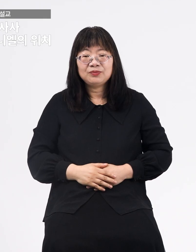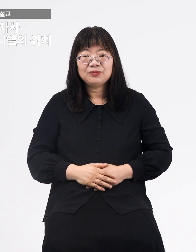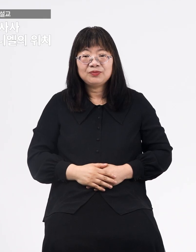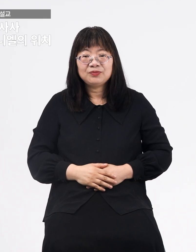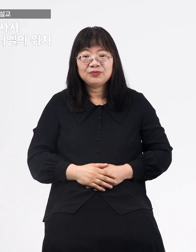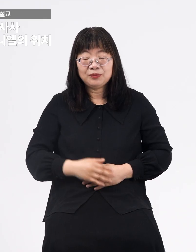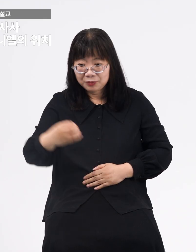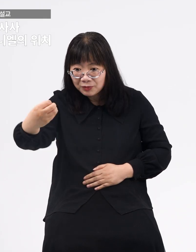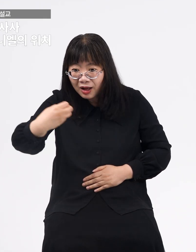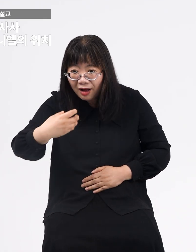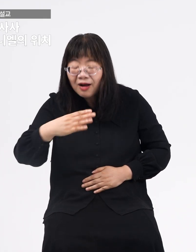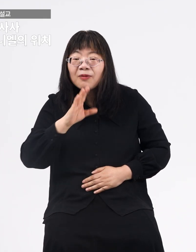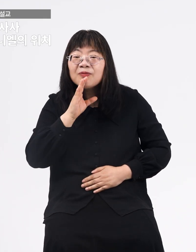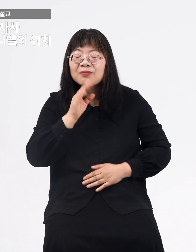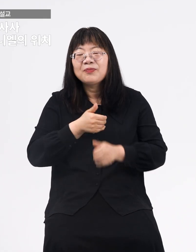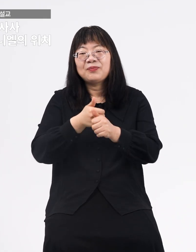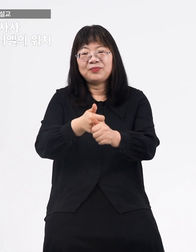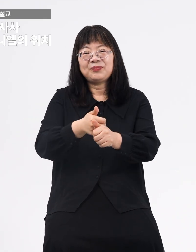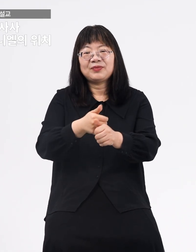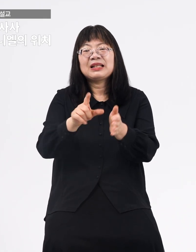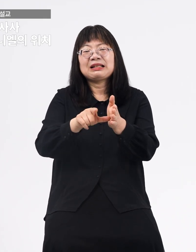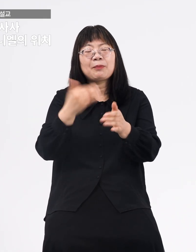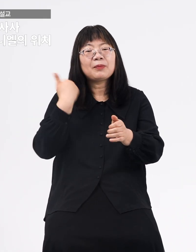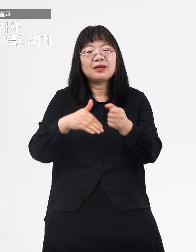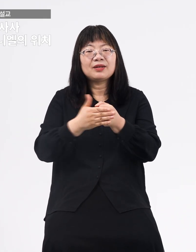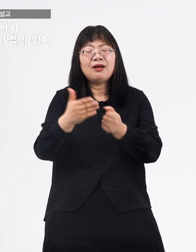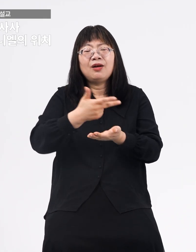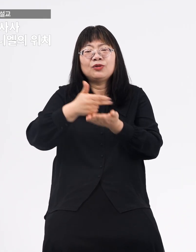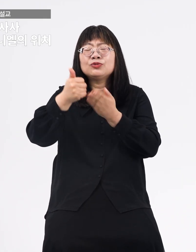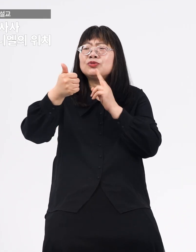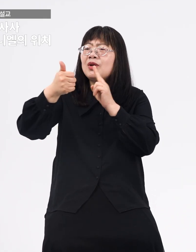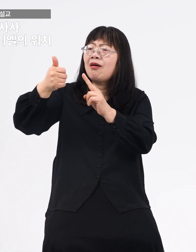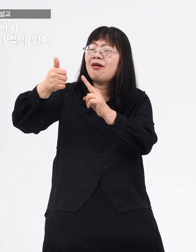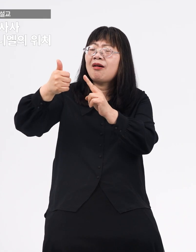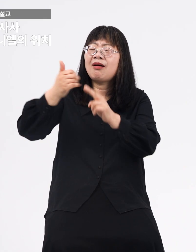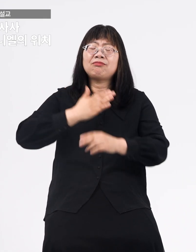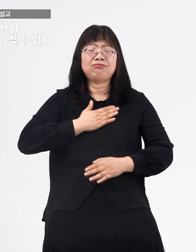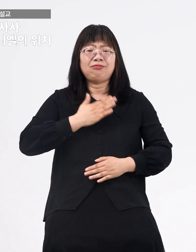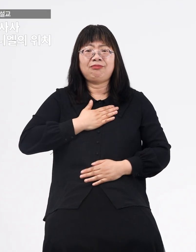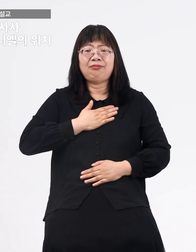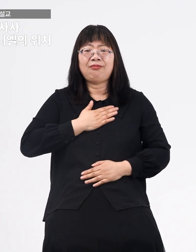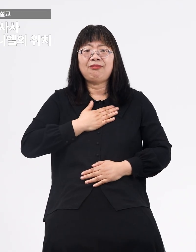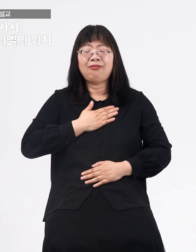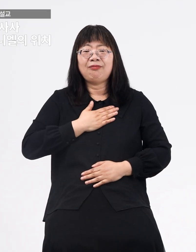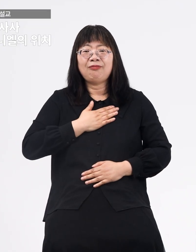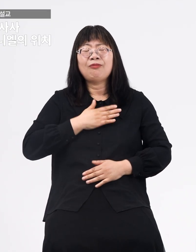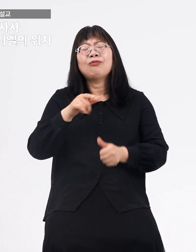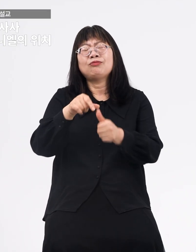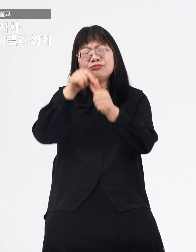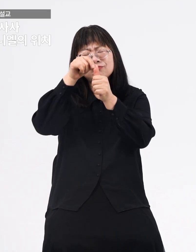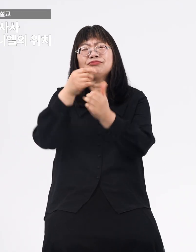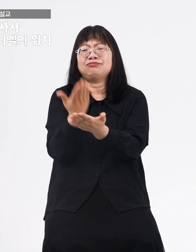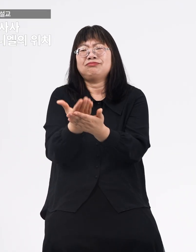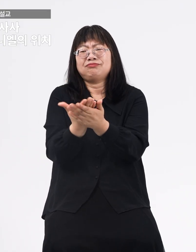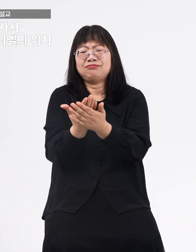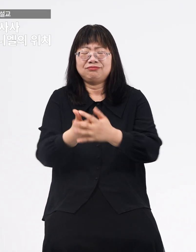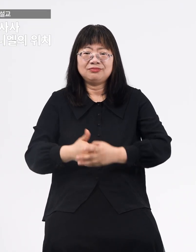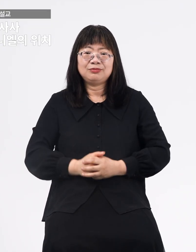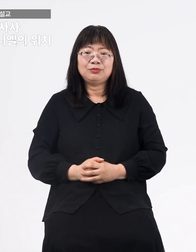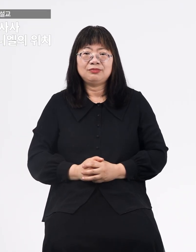옳지. 여기 첫 말. 자, 따라서 합니다. 시간이 없으니까. 주여, 나를 구원하소서.